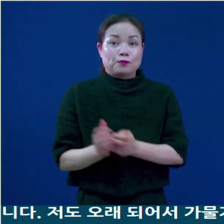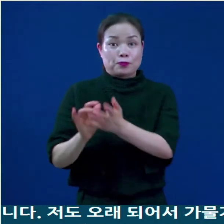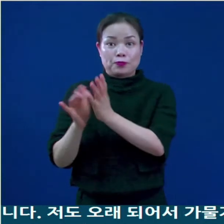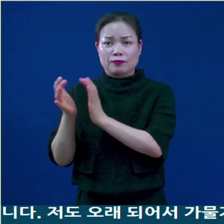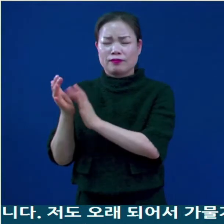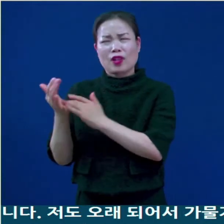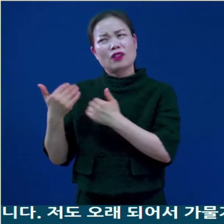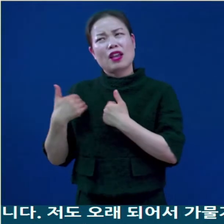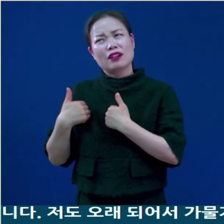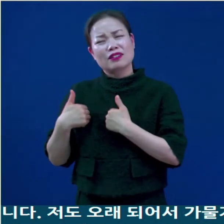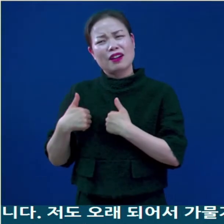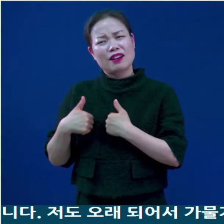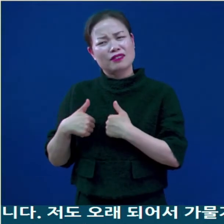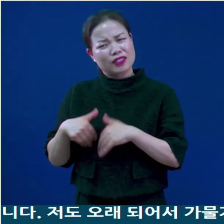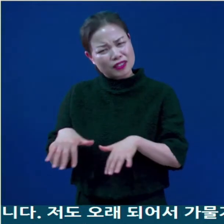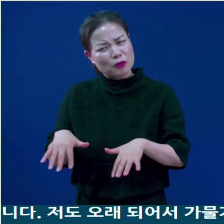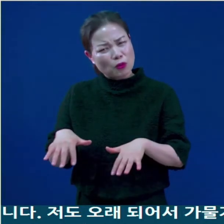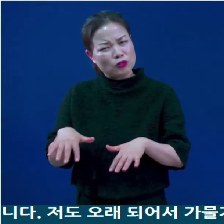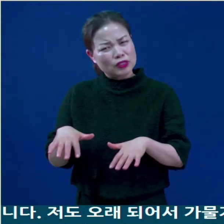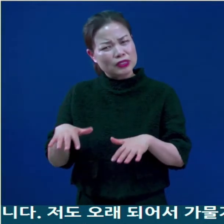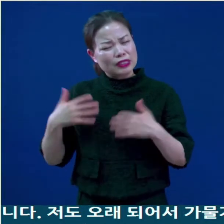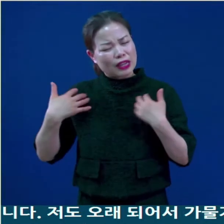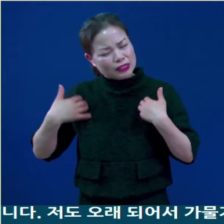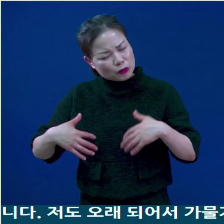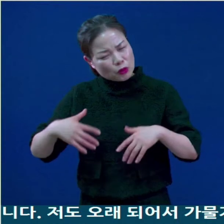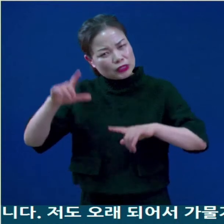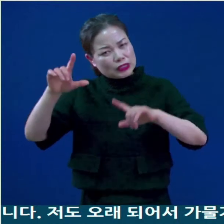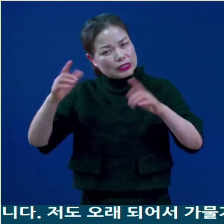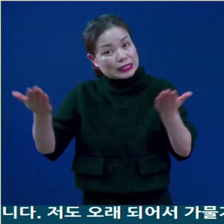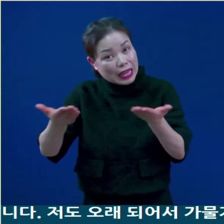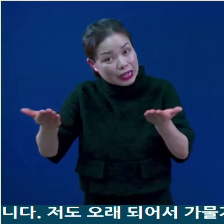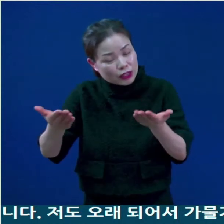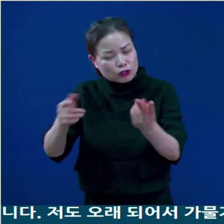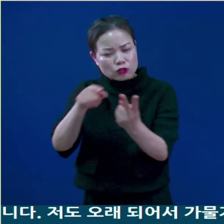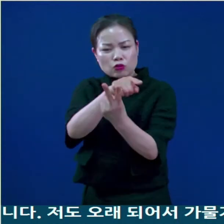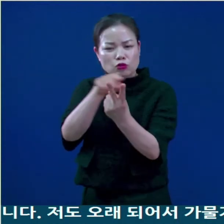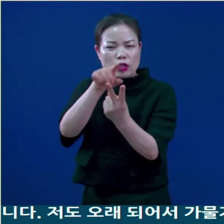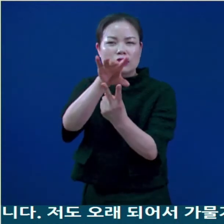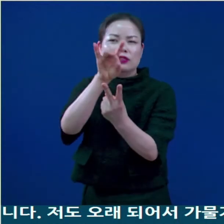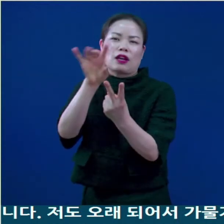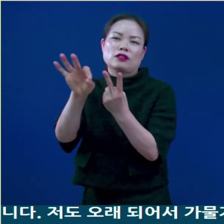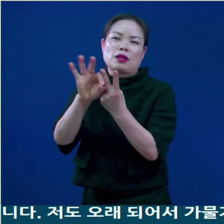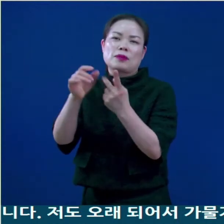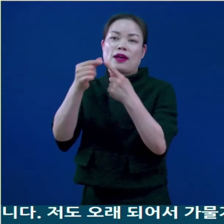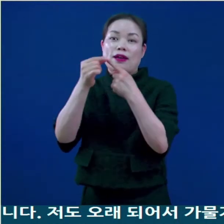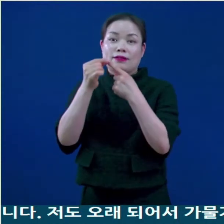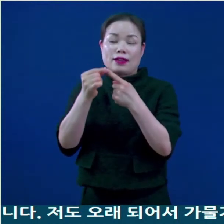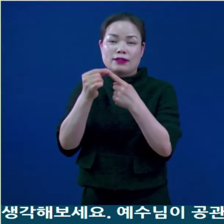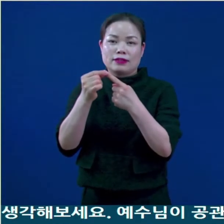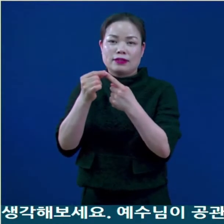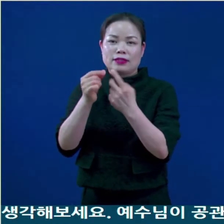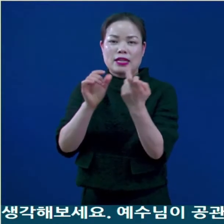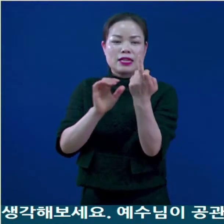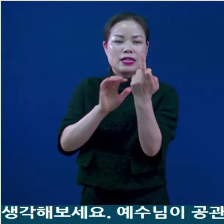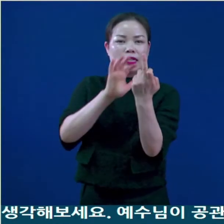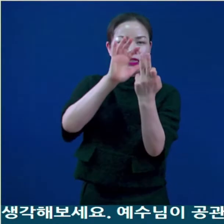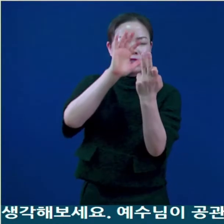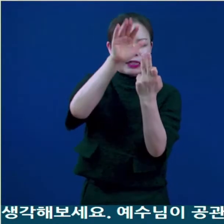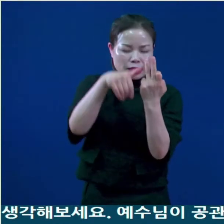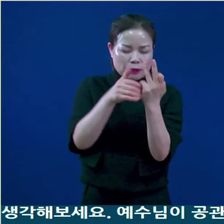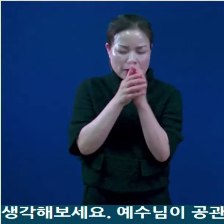예수님이 좀 연약해 보인 사건, 저에게는 이 2개를 꼽으라 그러면, 하나는 겟세마네